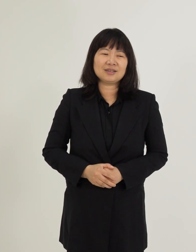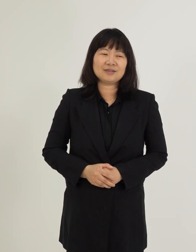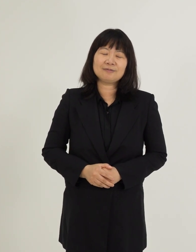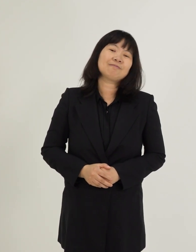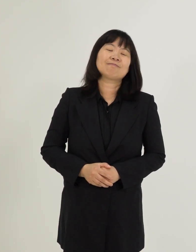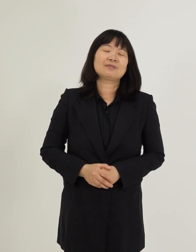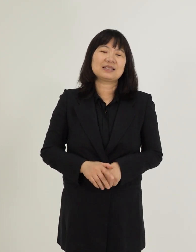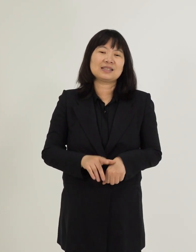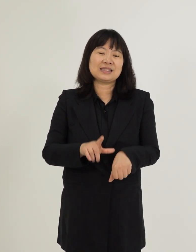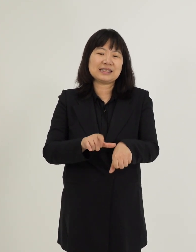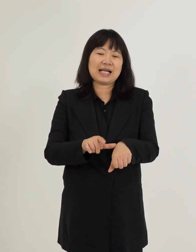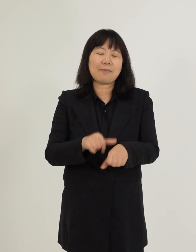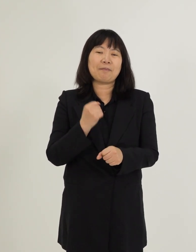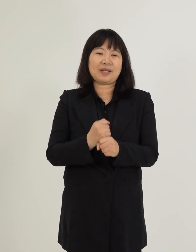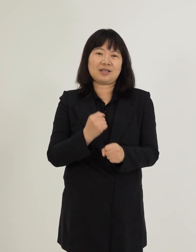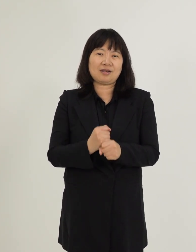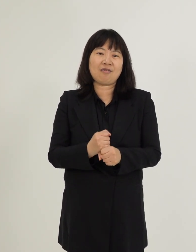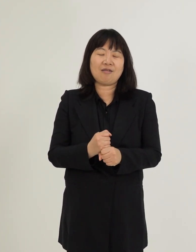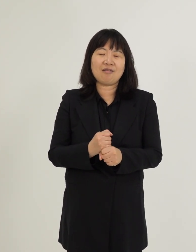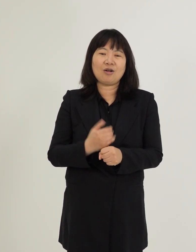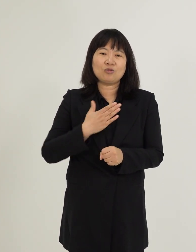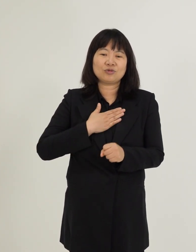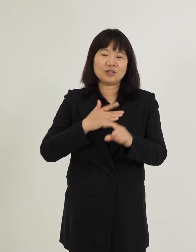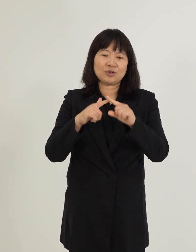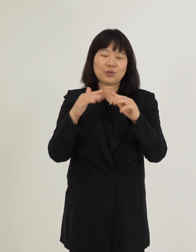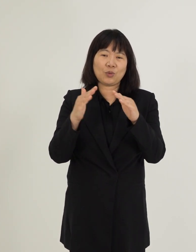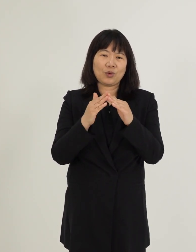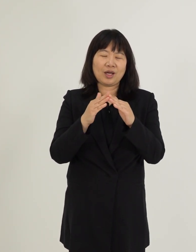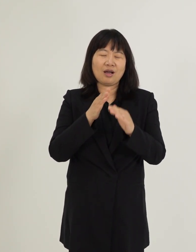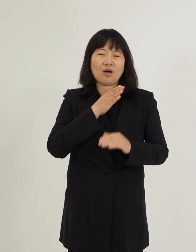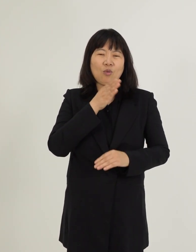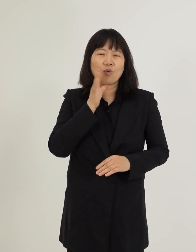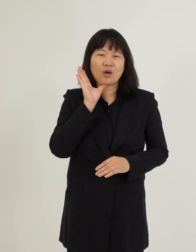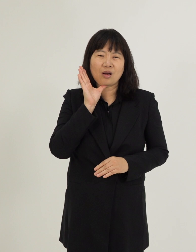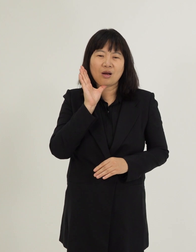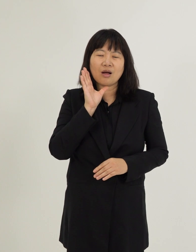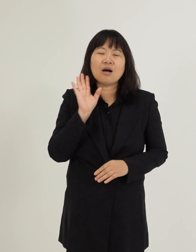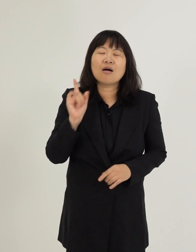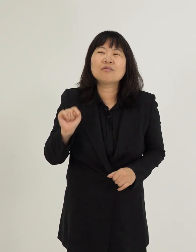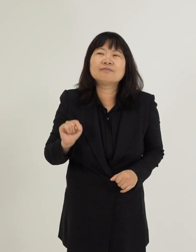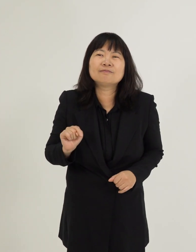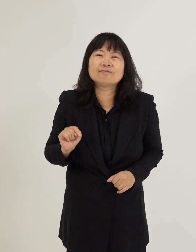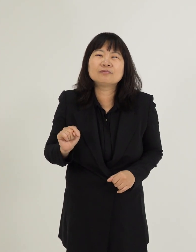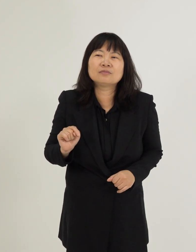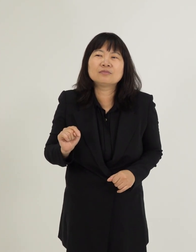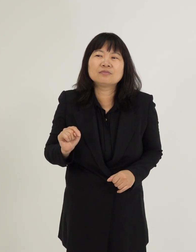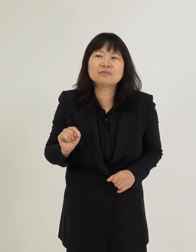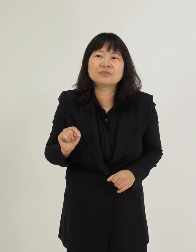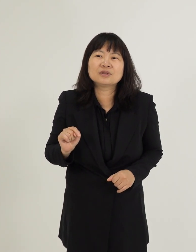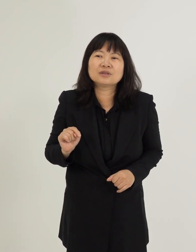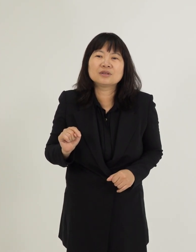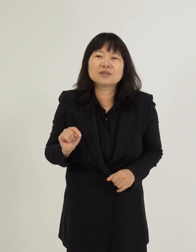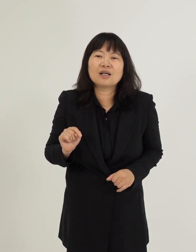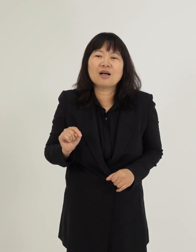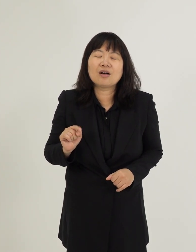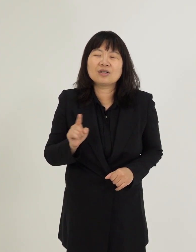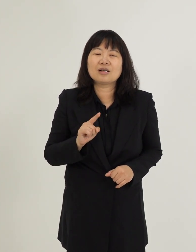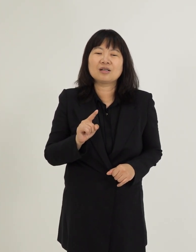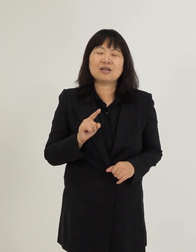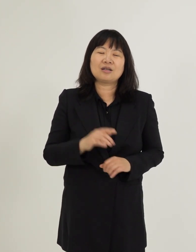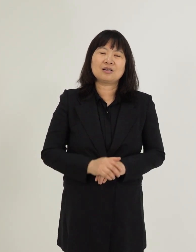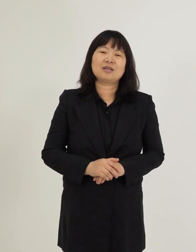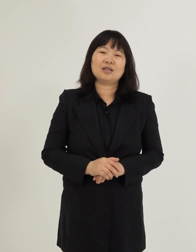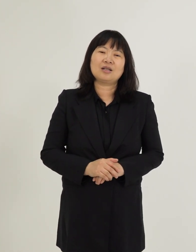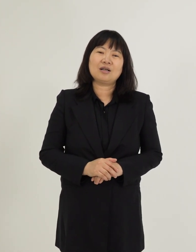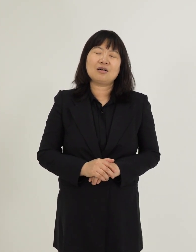일정을 좀 내서 우리 교회 오르도 토메오 아카데미와 MOU를 맺어서